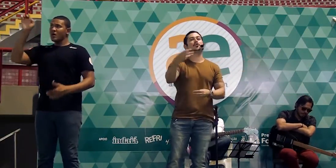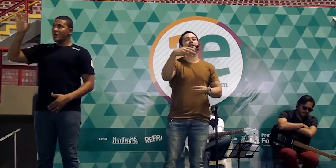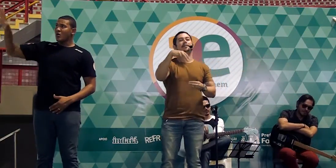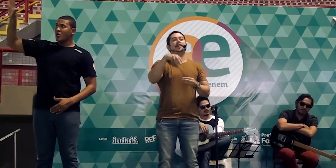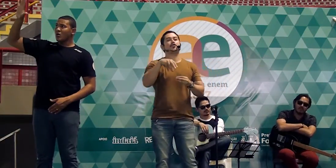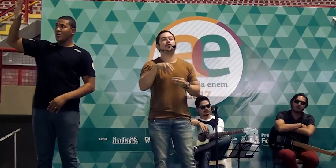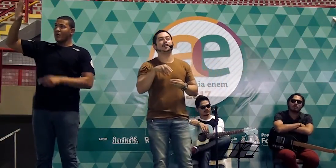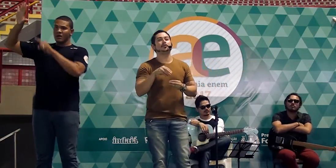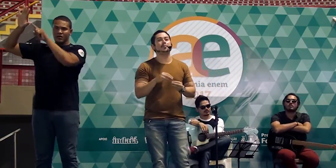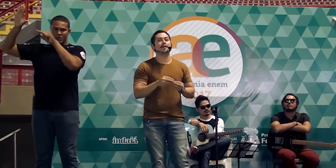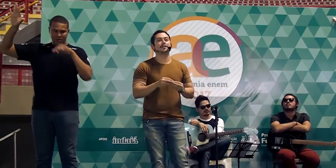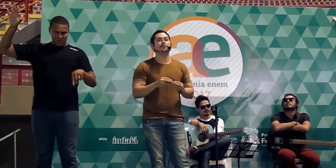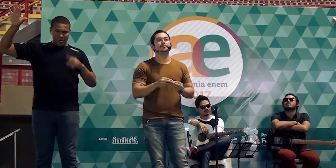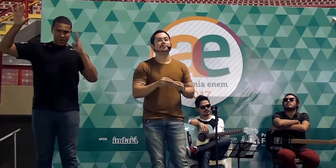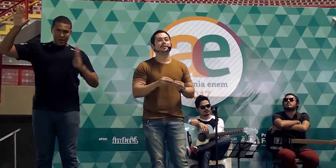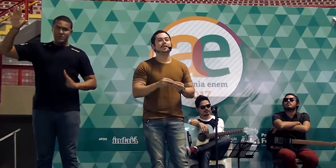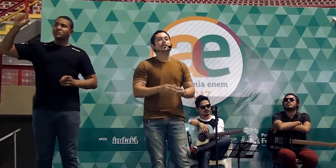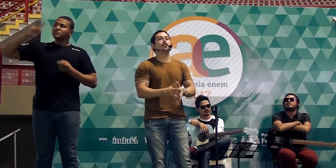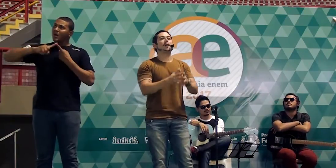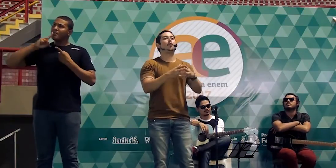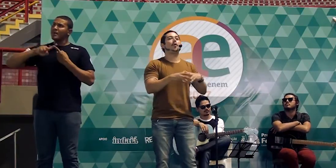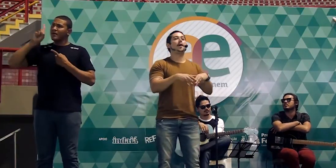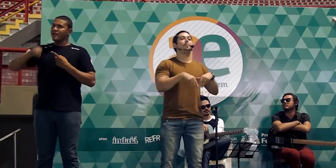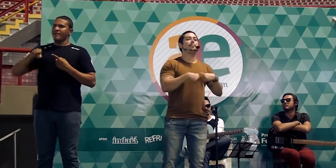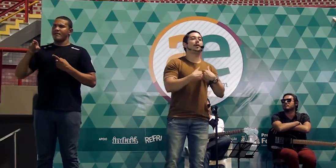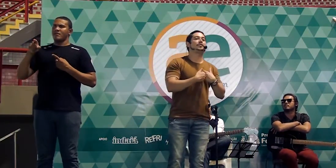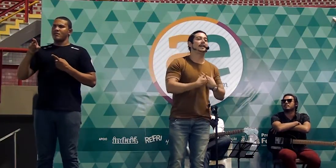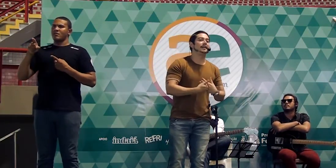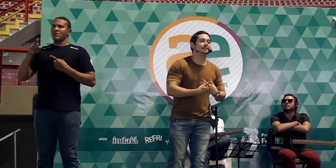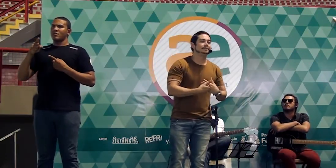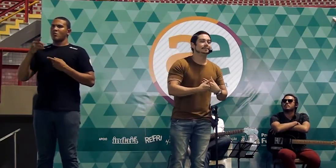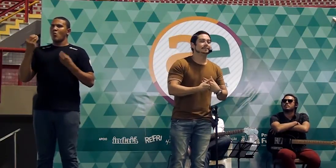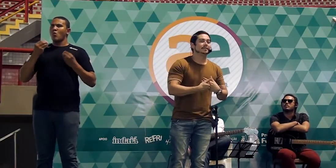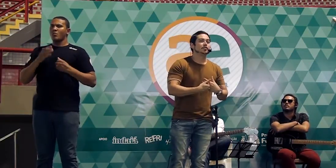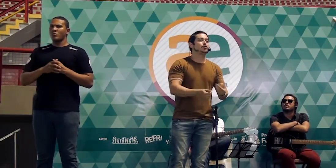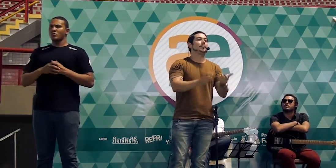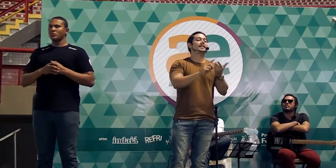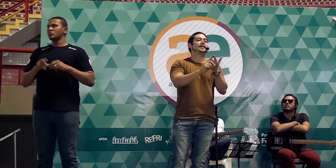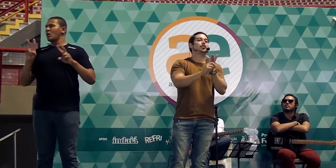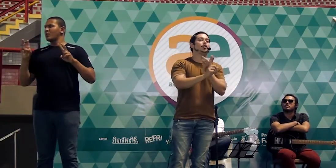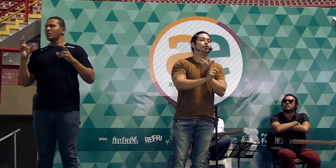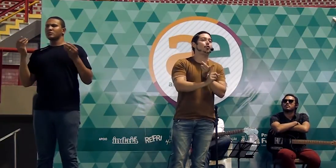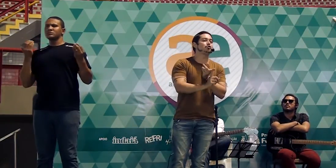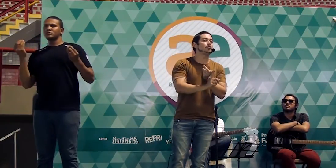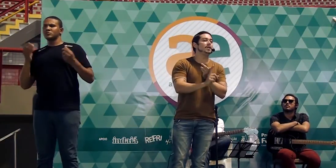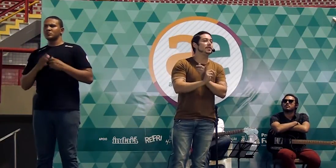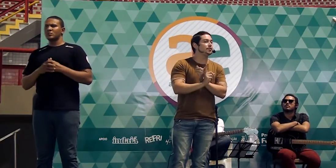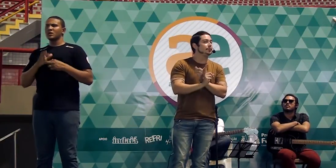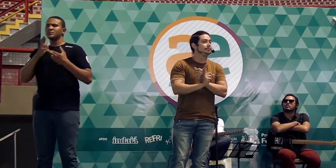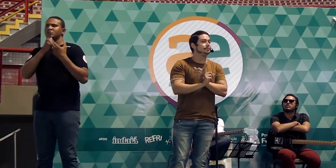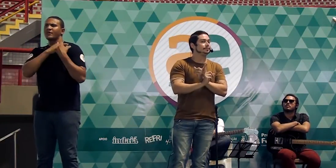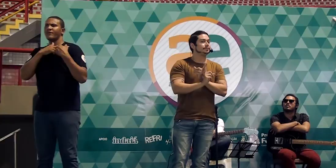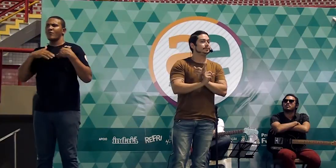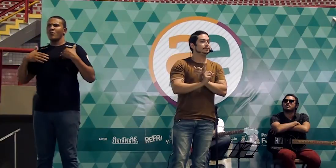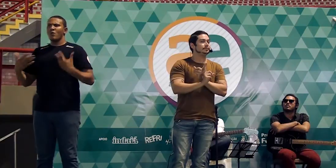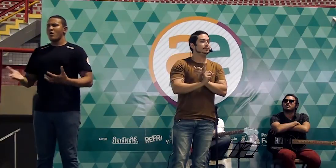era o que o jovem estava questionando no Brasil, sobre qual é o papel dele, sobre essa questão do